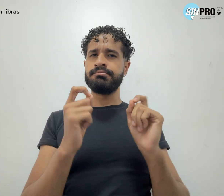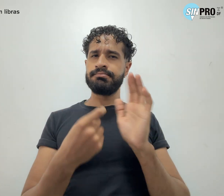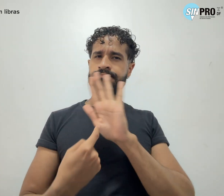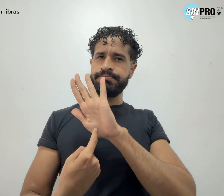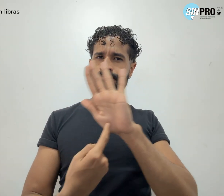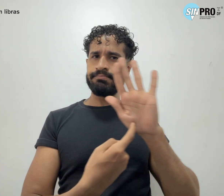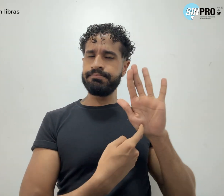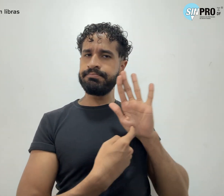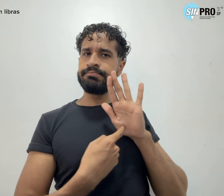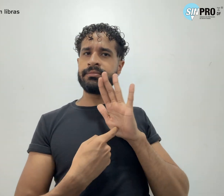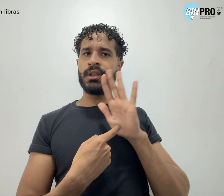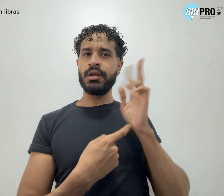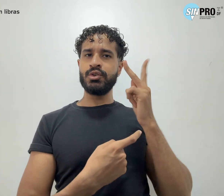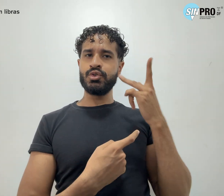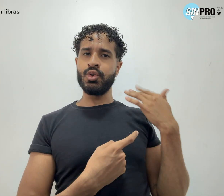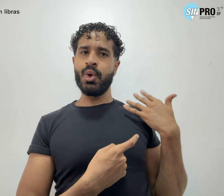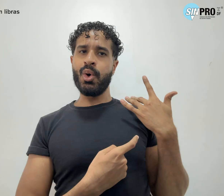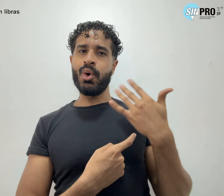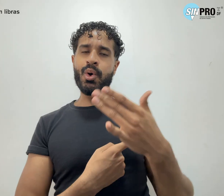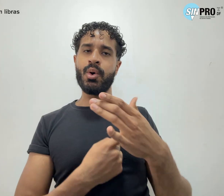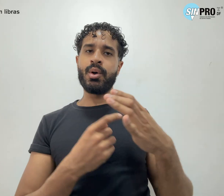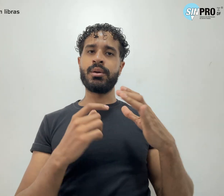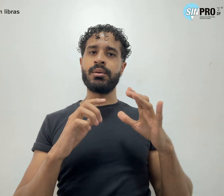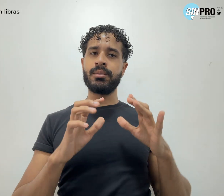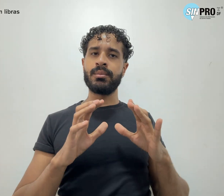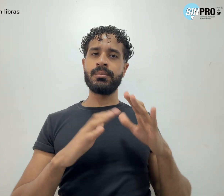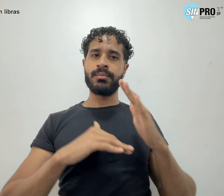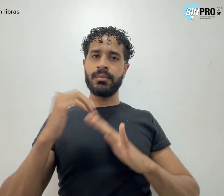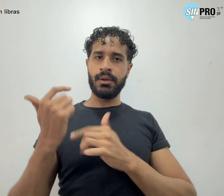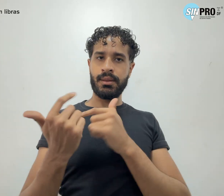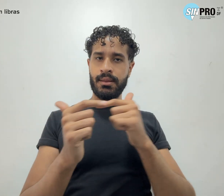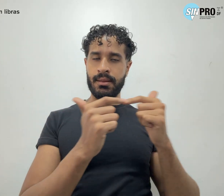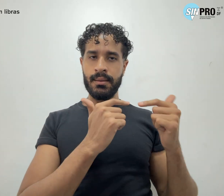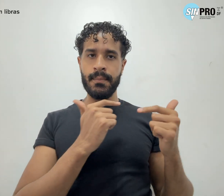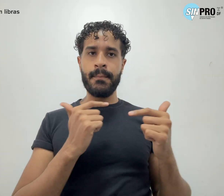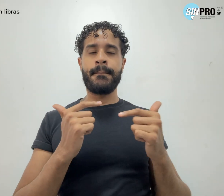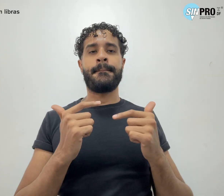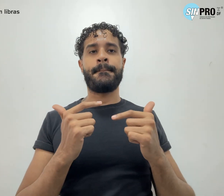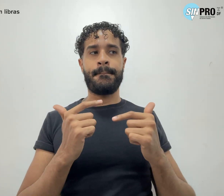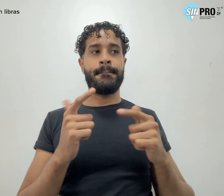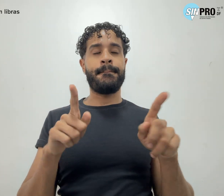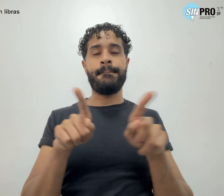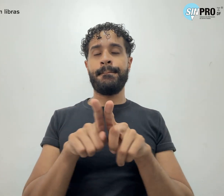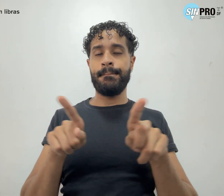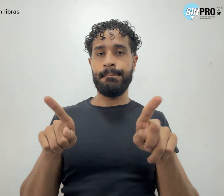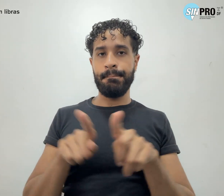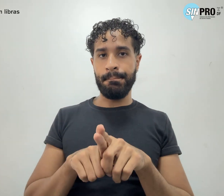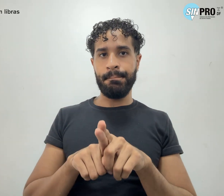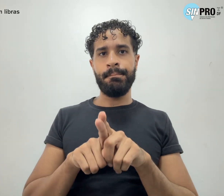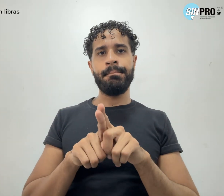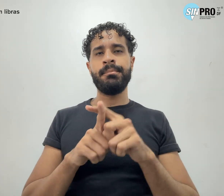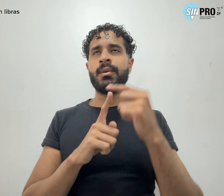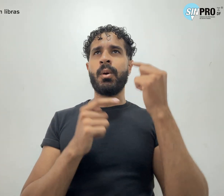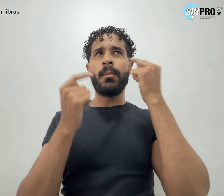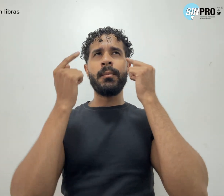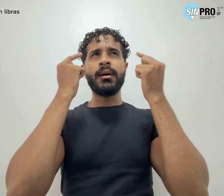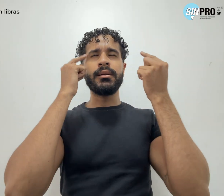a história dos trabalhadores e das trabalhadoras, bem como o pensamento crítico